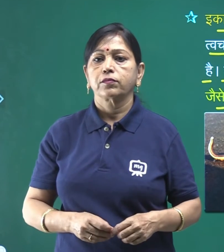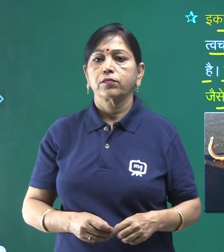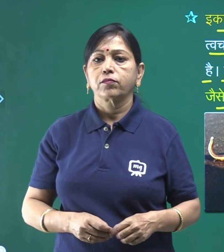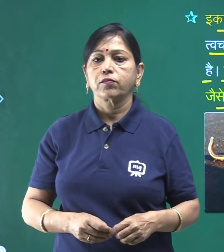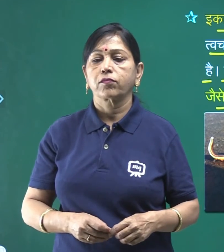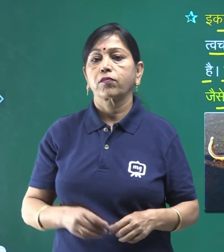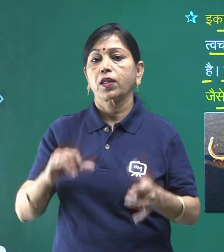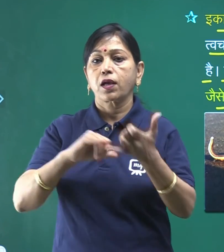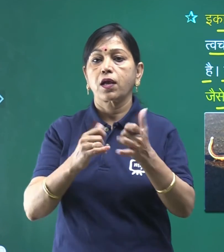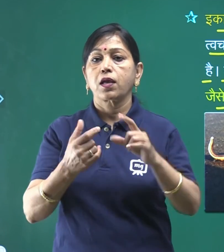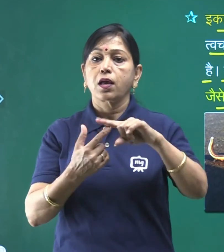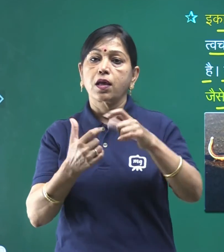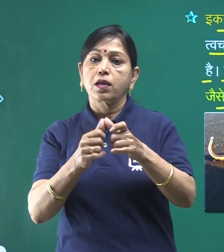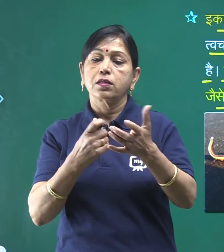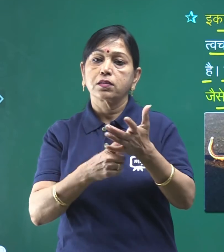स्टारफिश,